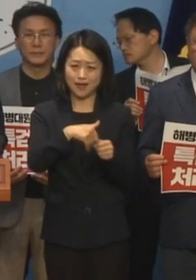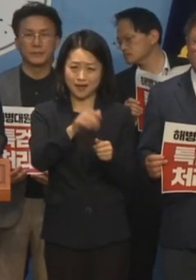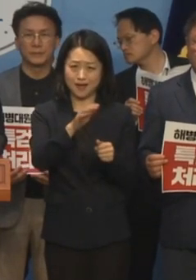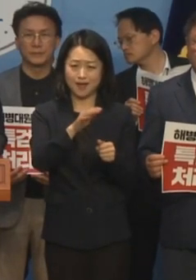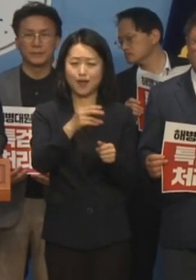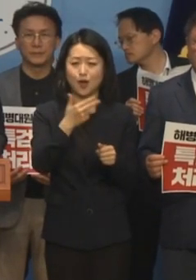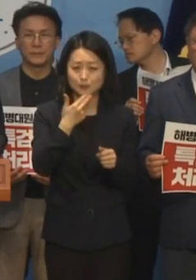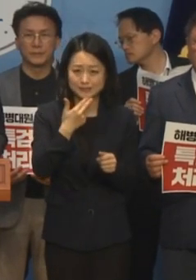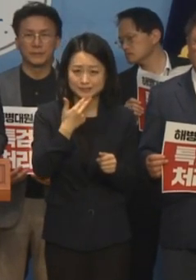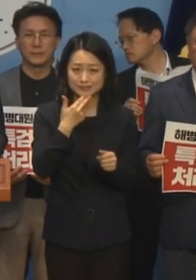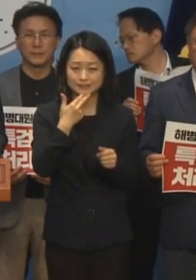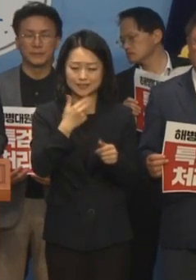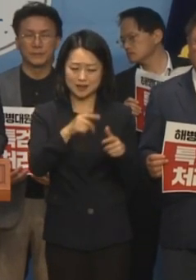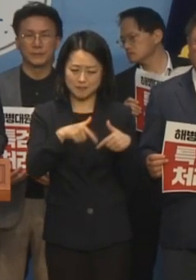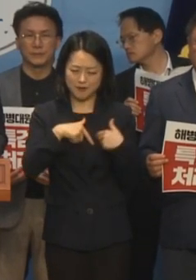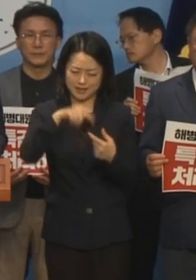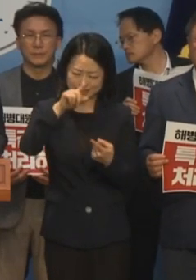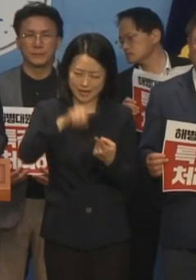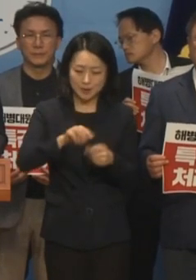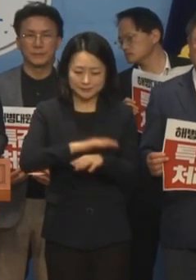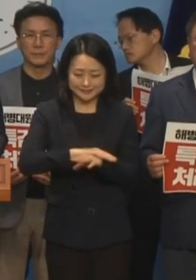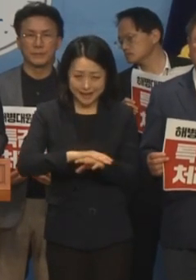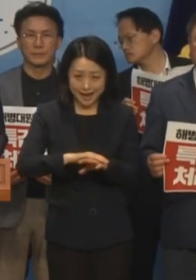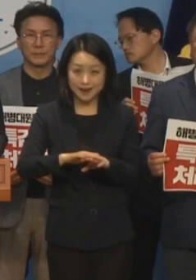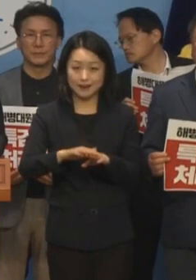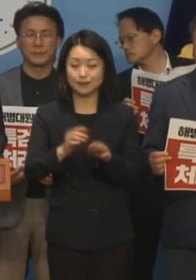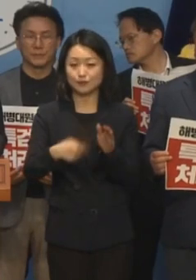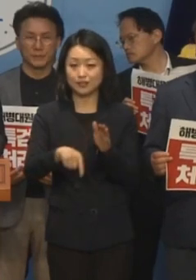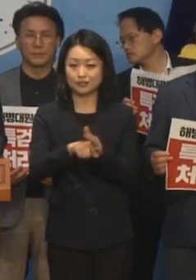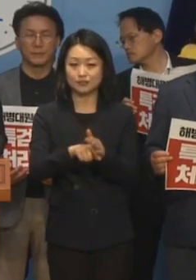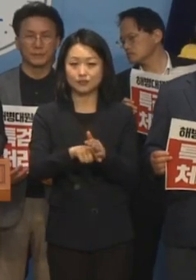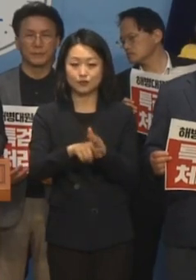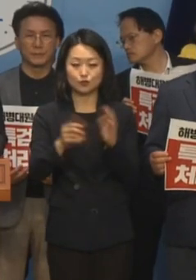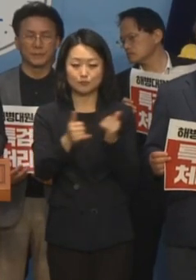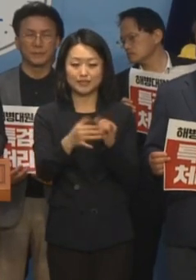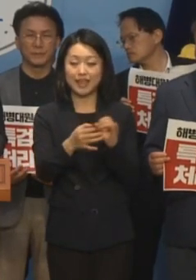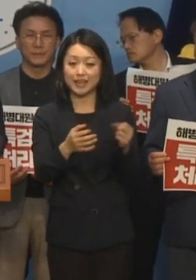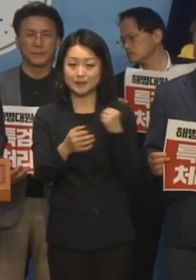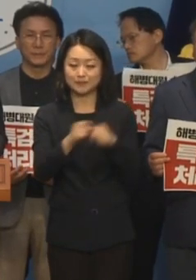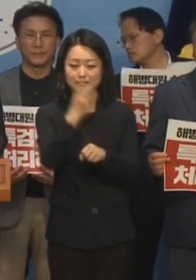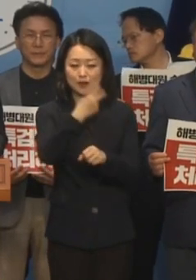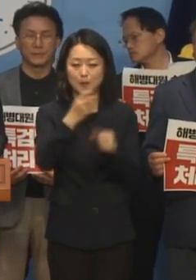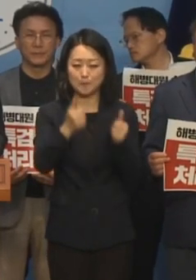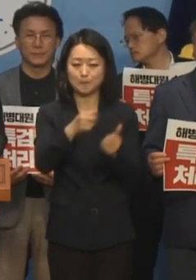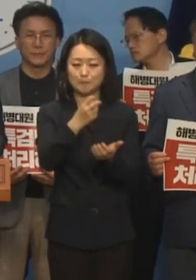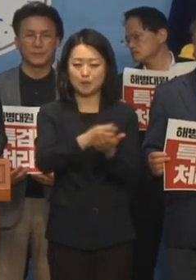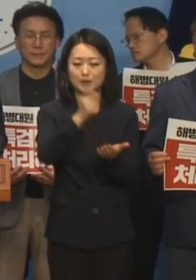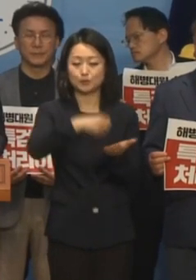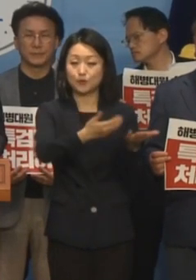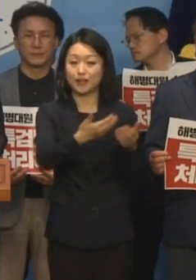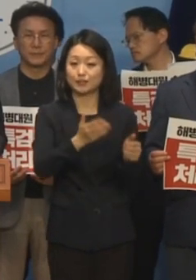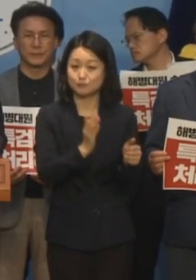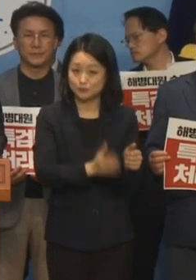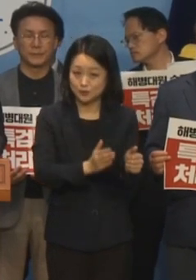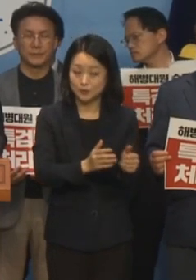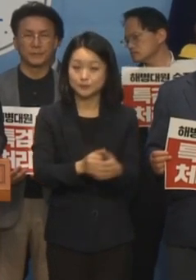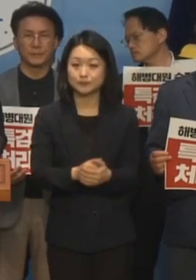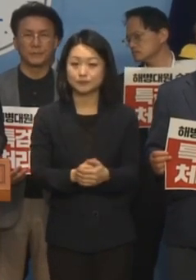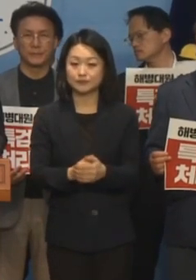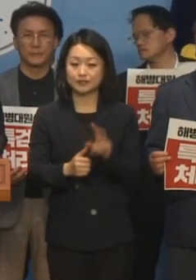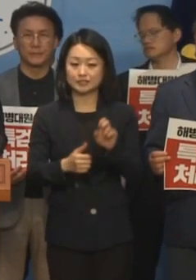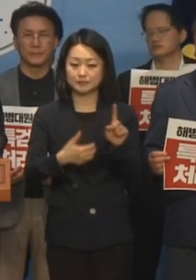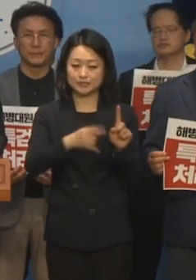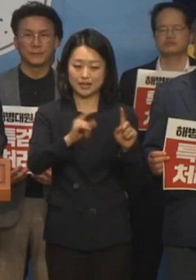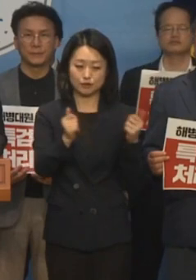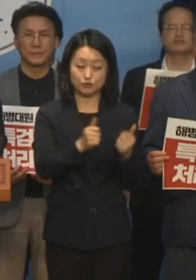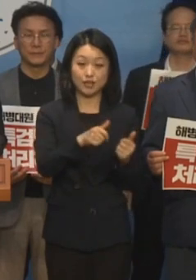국민의힘도 특검법 처리에 동참해 주십시오. 더불어민주당 21대 국회의원과